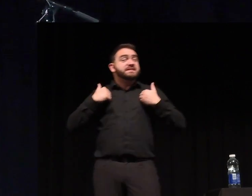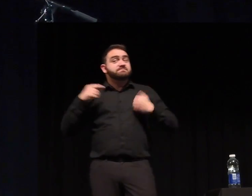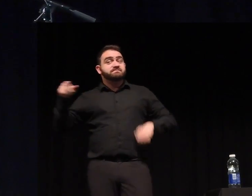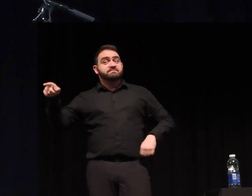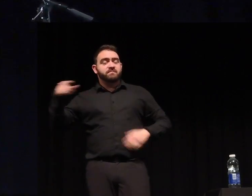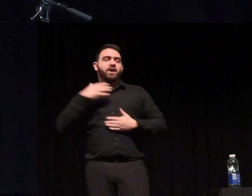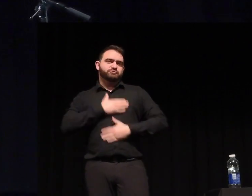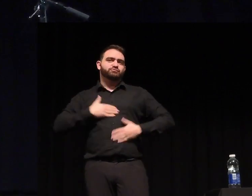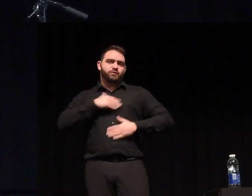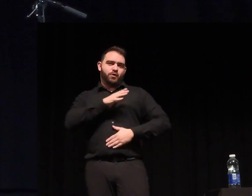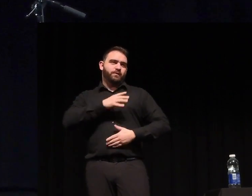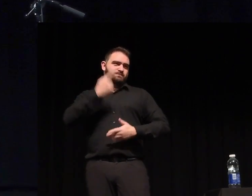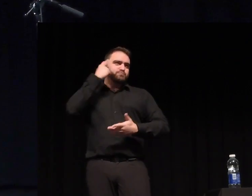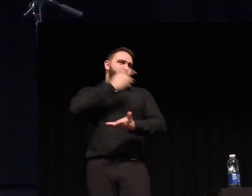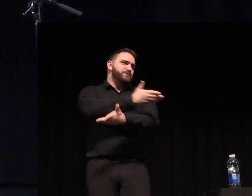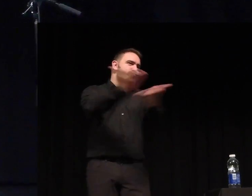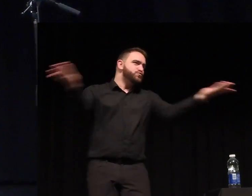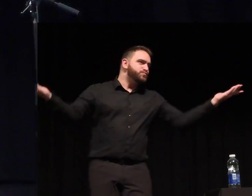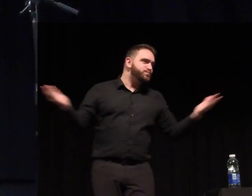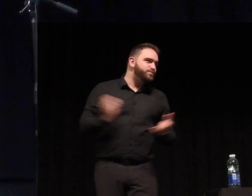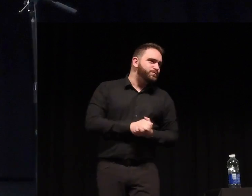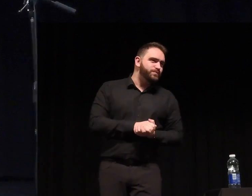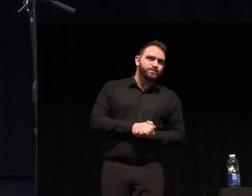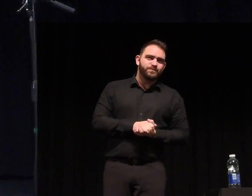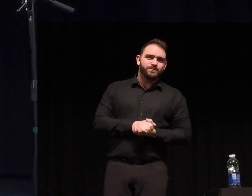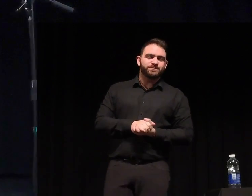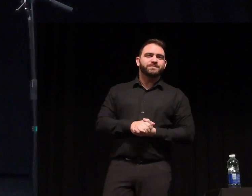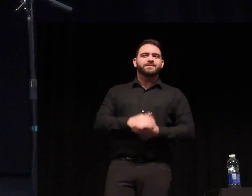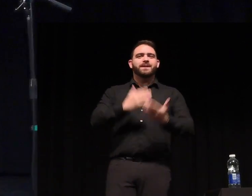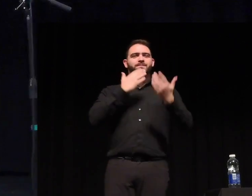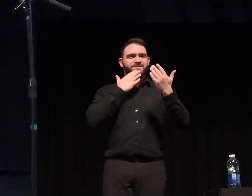toi. Miigwech, merci.